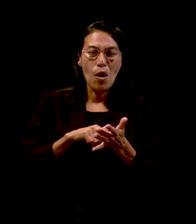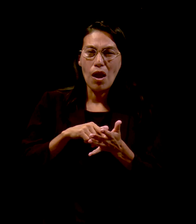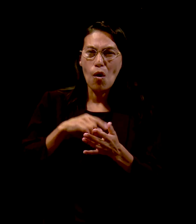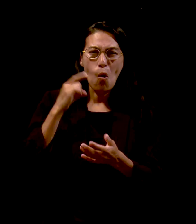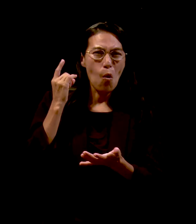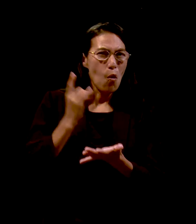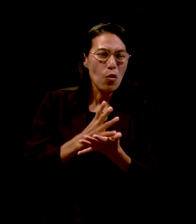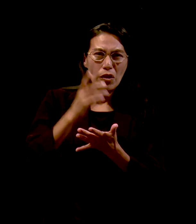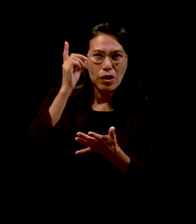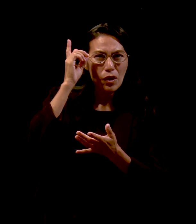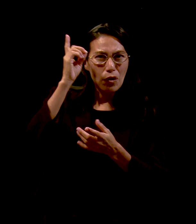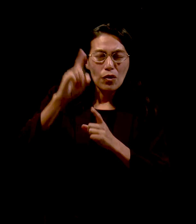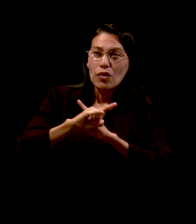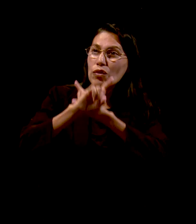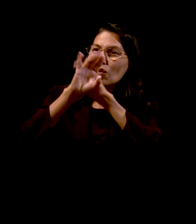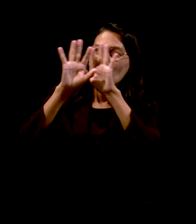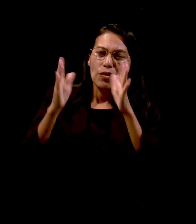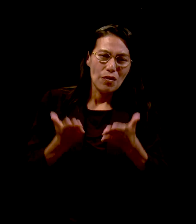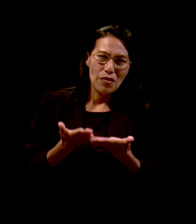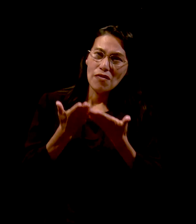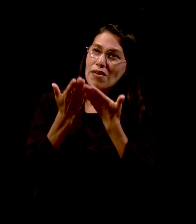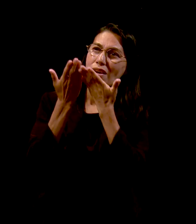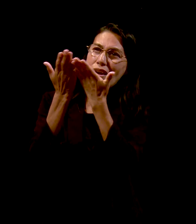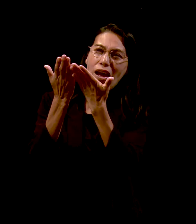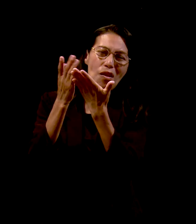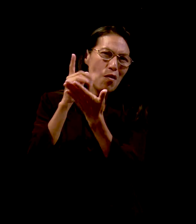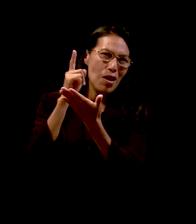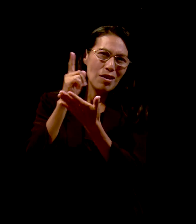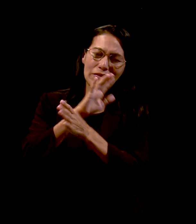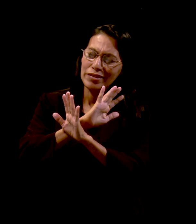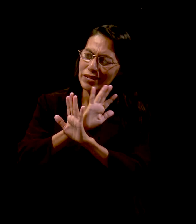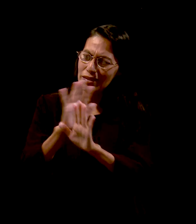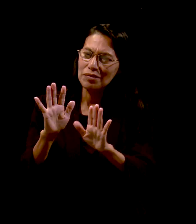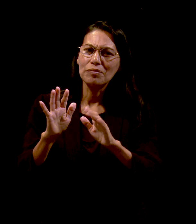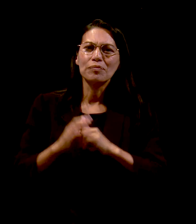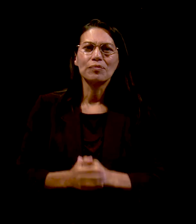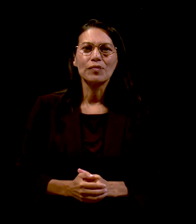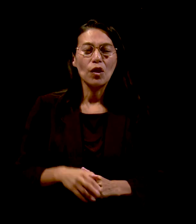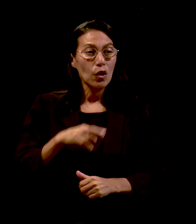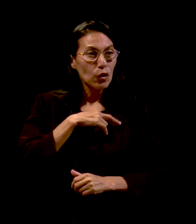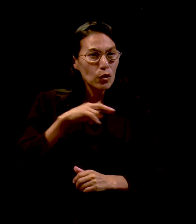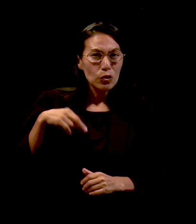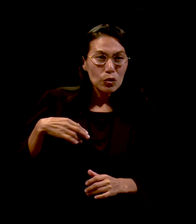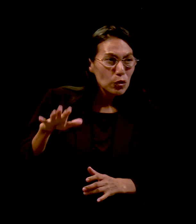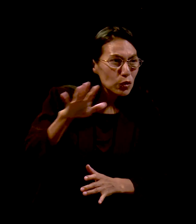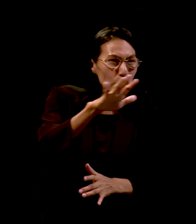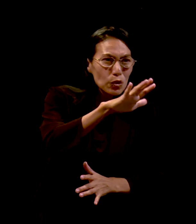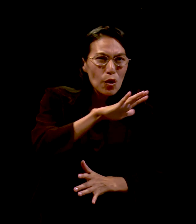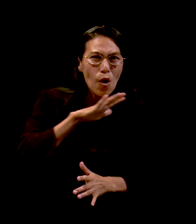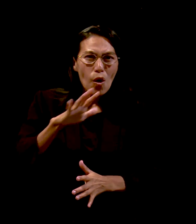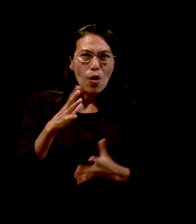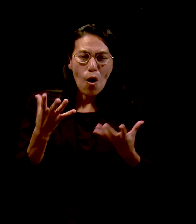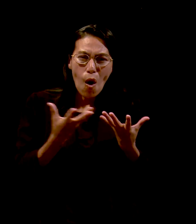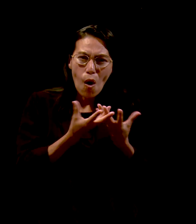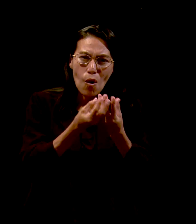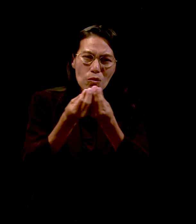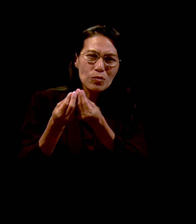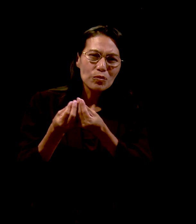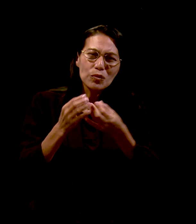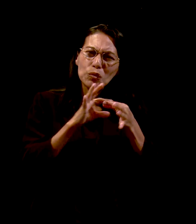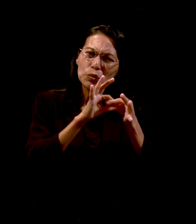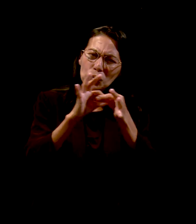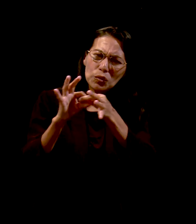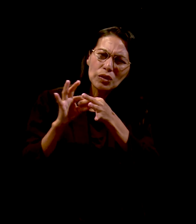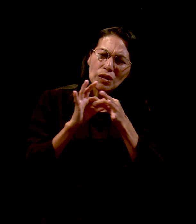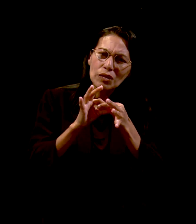es glorificado y nadie más que él por lo tanto nos hemos unido para gloria de dios el dios de